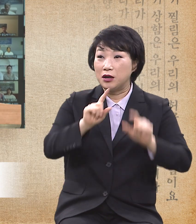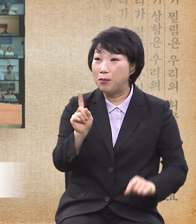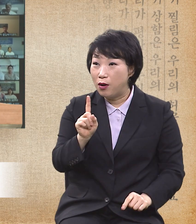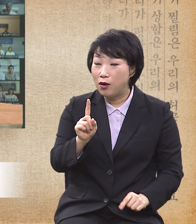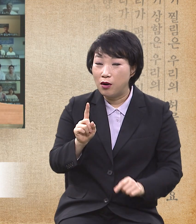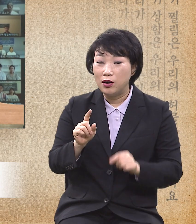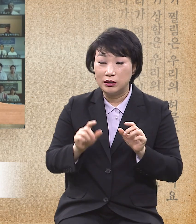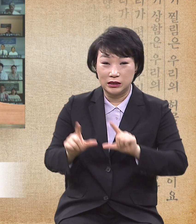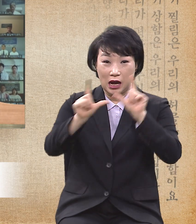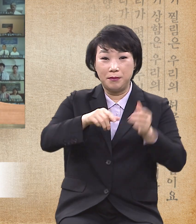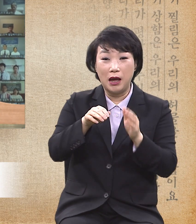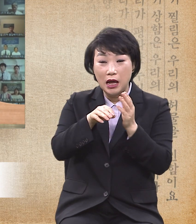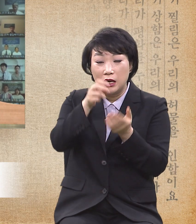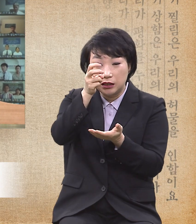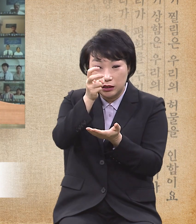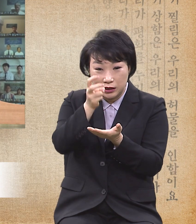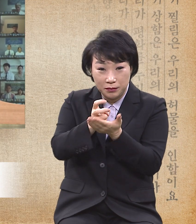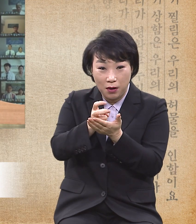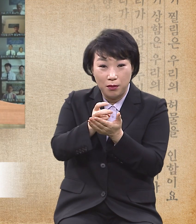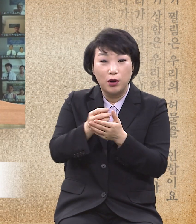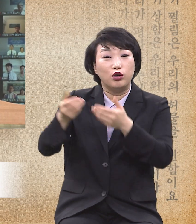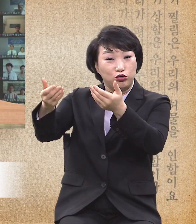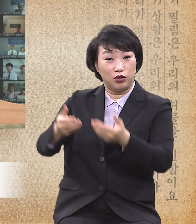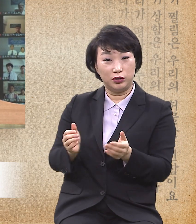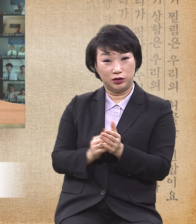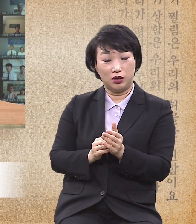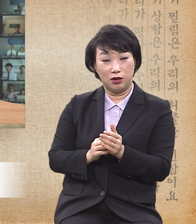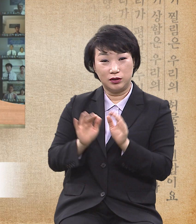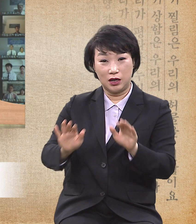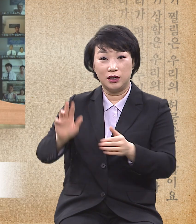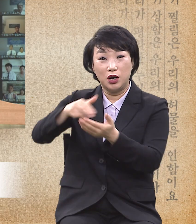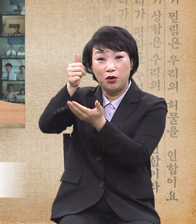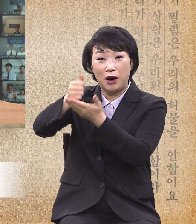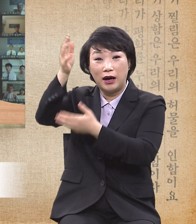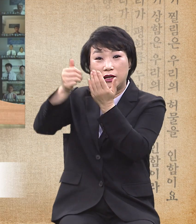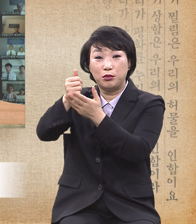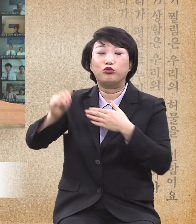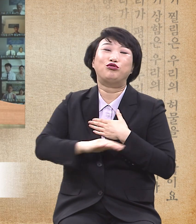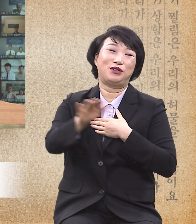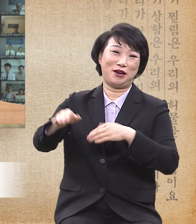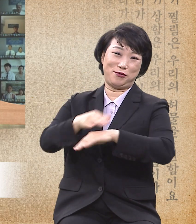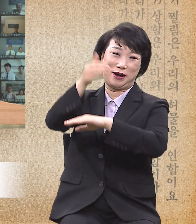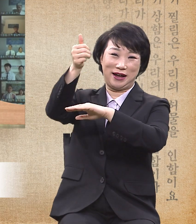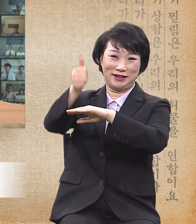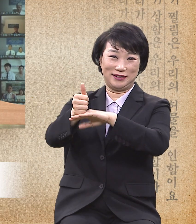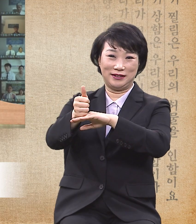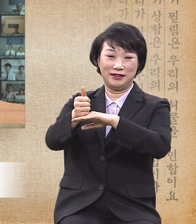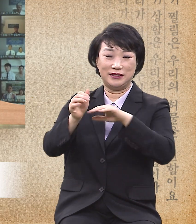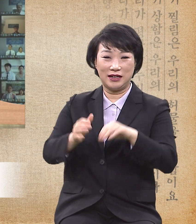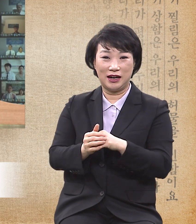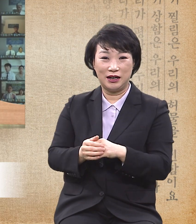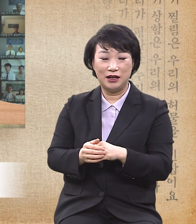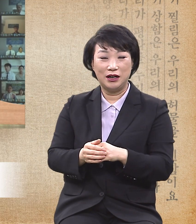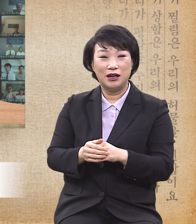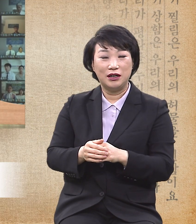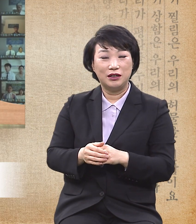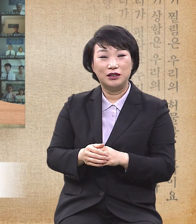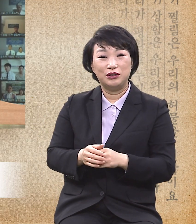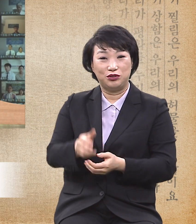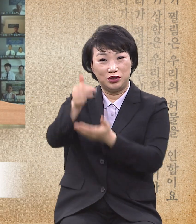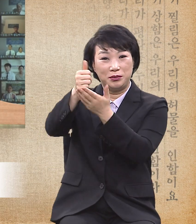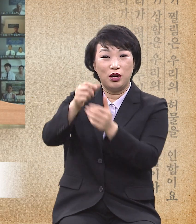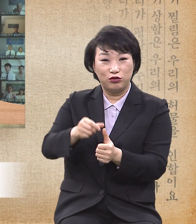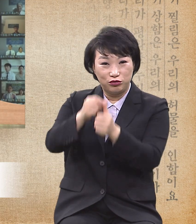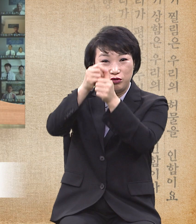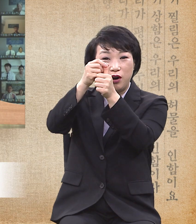할 삶의 기본을 세우신 분이요, 여호와는 우리의 왕이시니 그가 구원하시려고